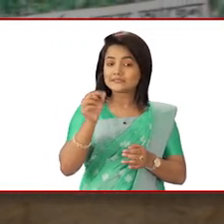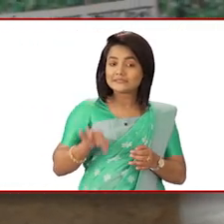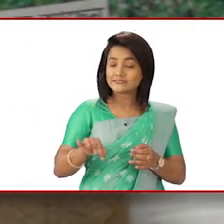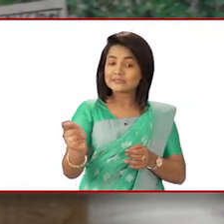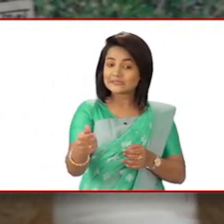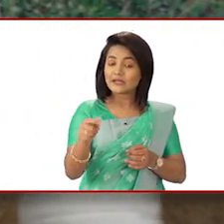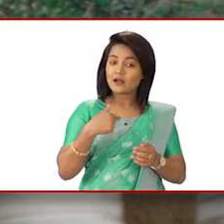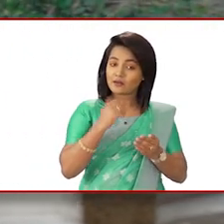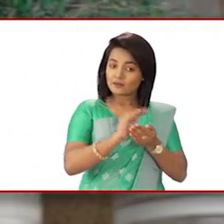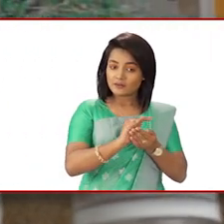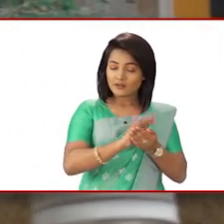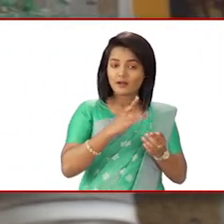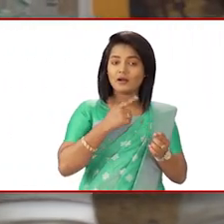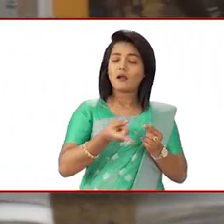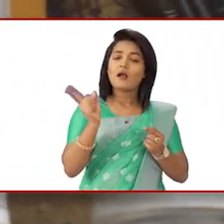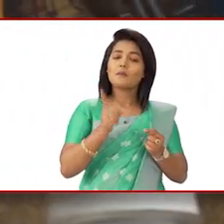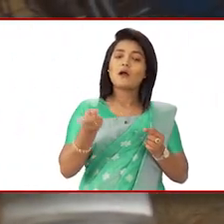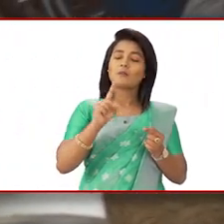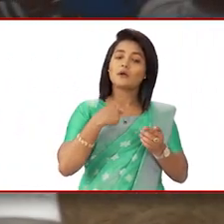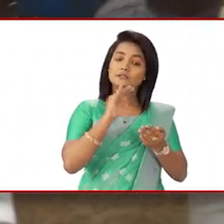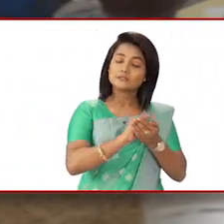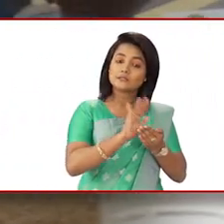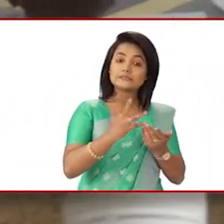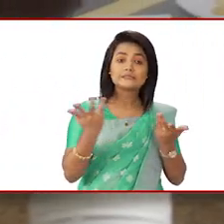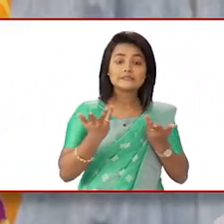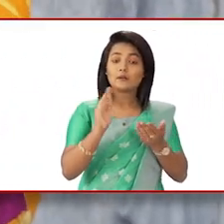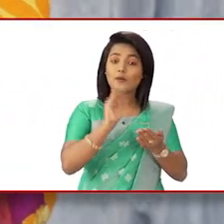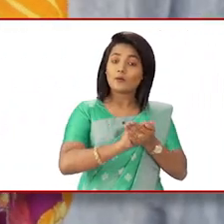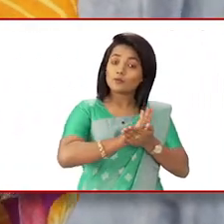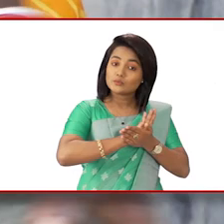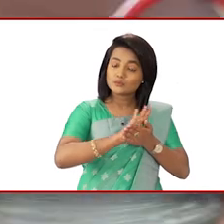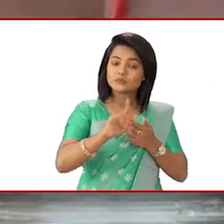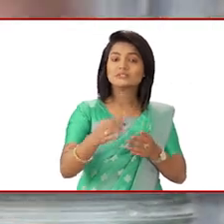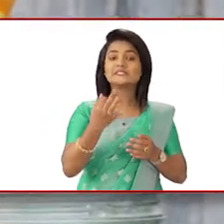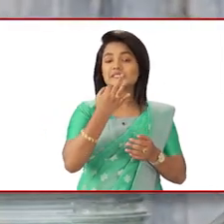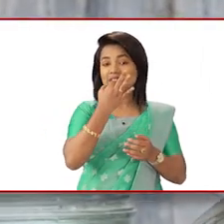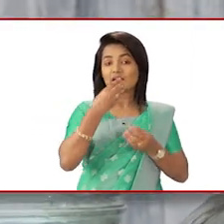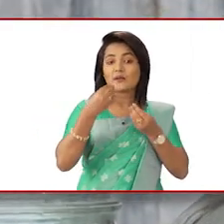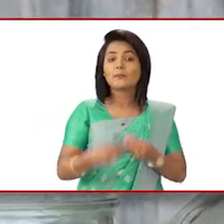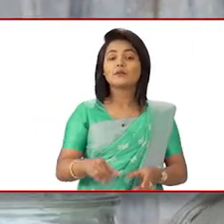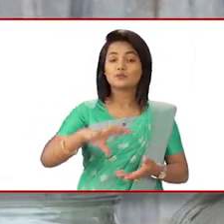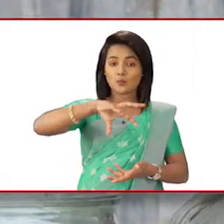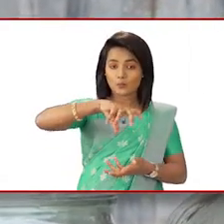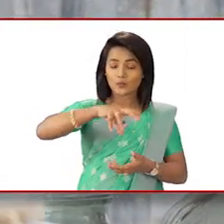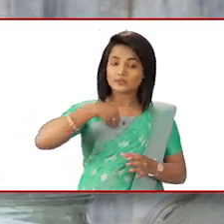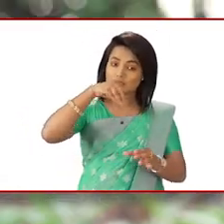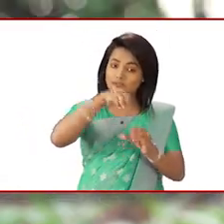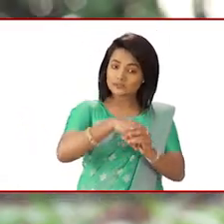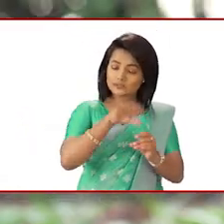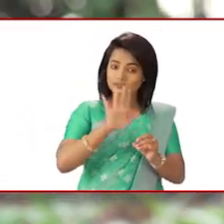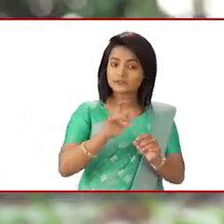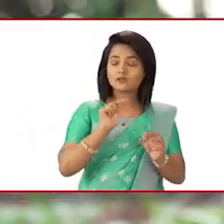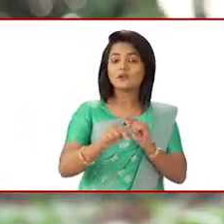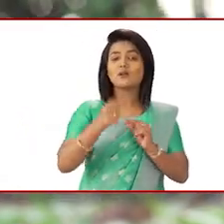আমার বাসায় বীজ সবসময় পাকানোর চেষ্টা করি, রাখা যাবে কীভাবে, কাঁচের বয়ান ভর্তি করে রাখবো, বীজগুলো ভালোভাবে